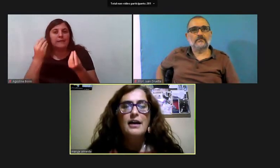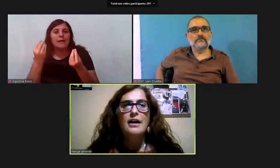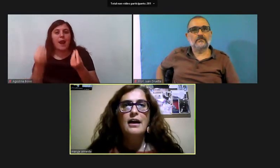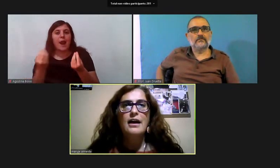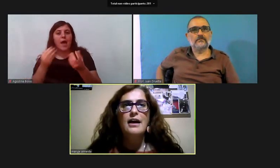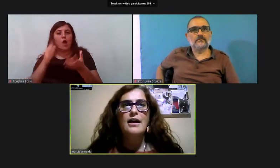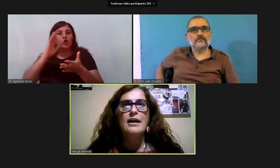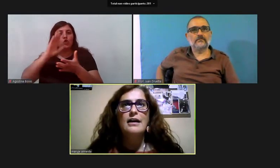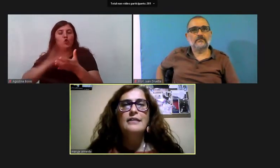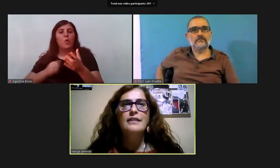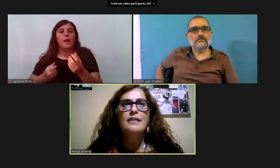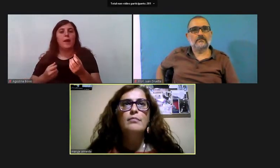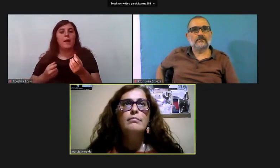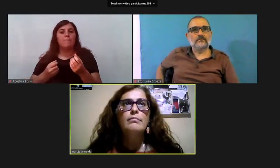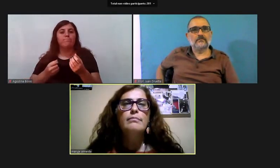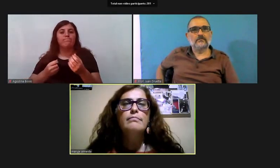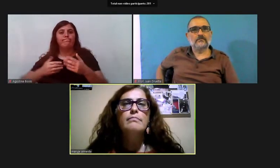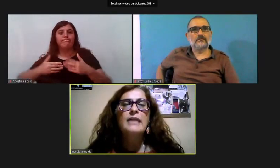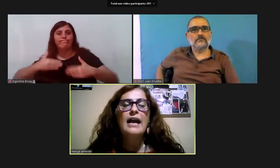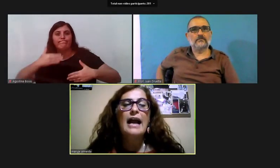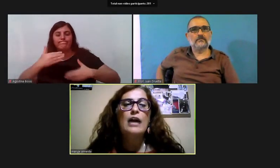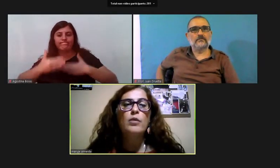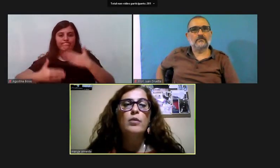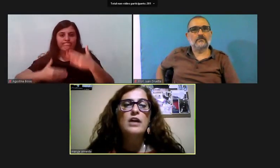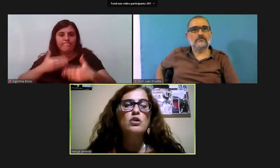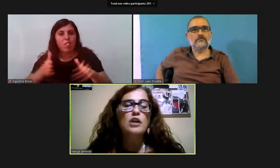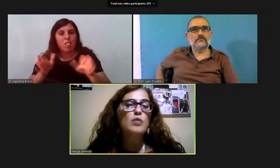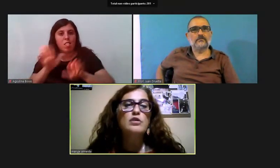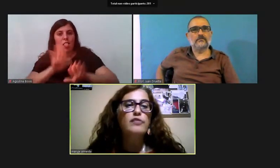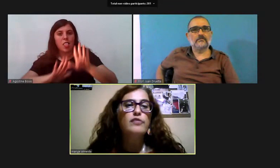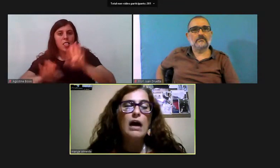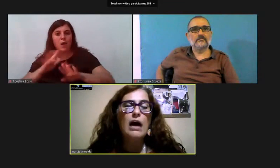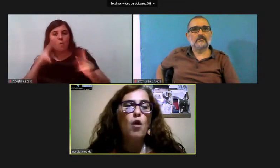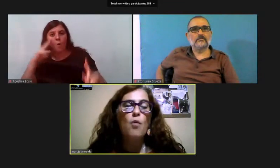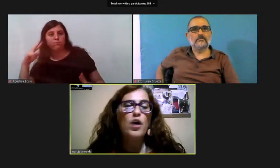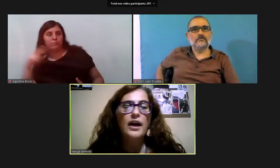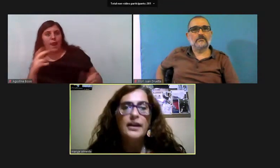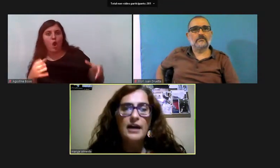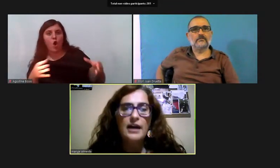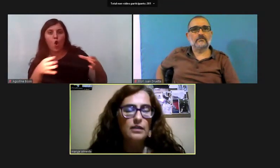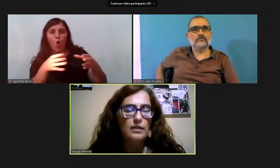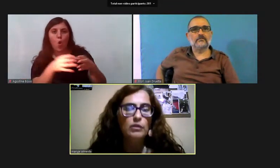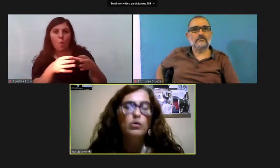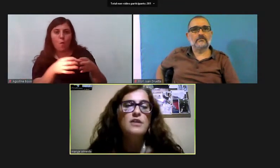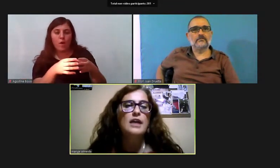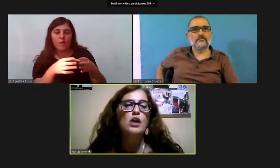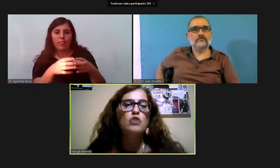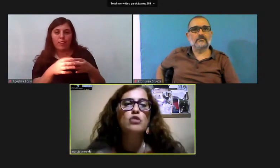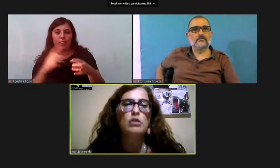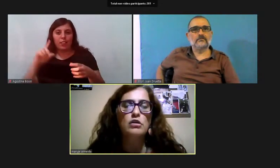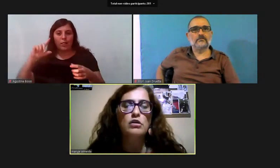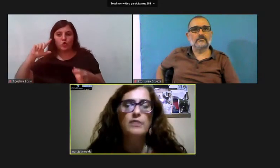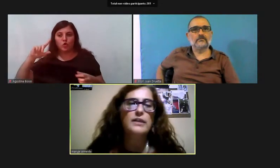que intentan mirar a la comunidad sorda como si fuera homogénea, ¿sí? Cuando uno dice